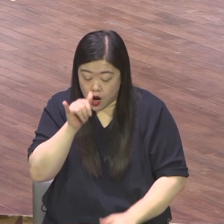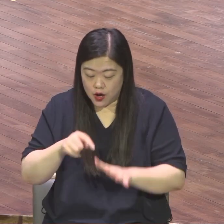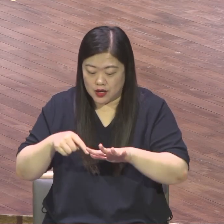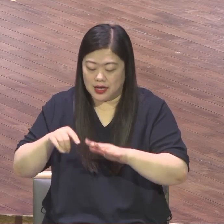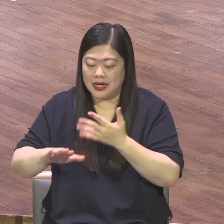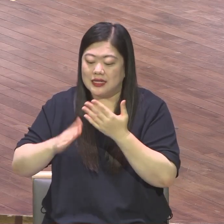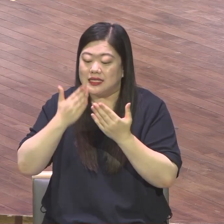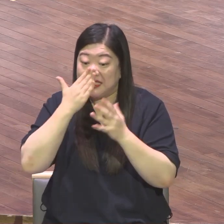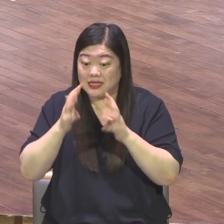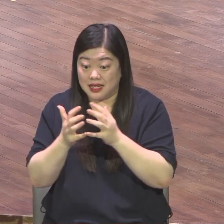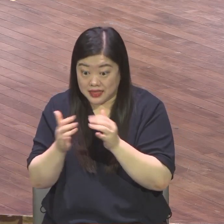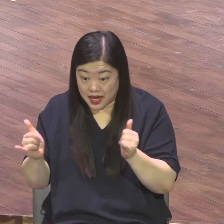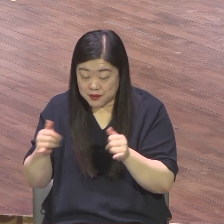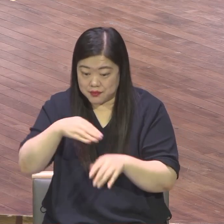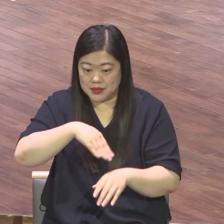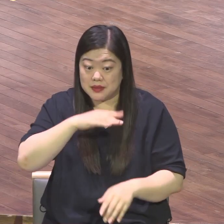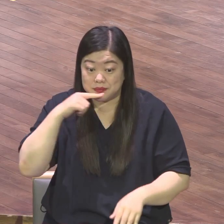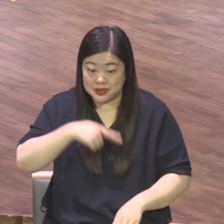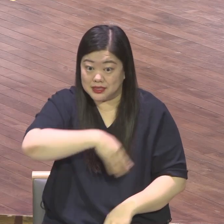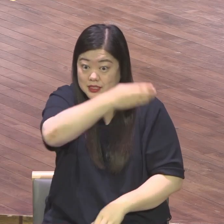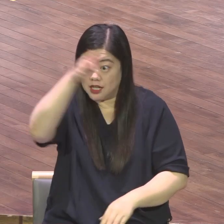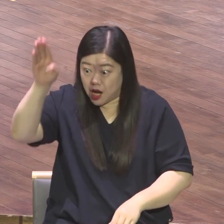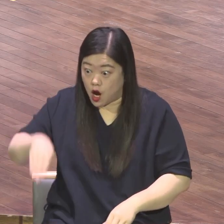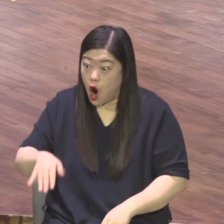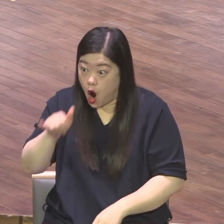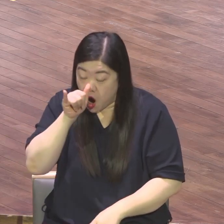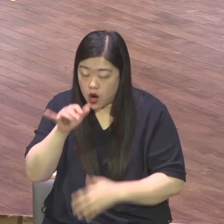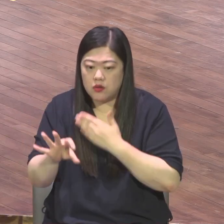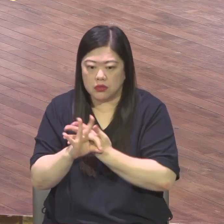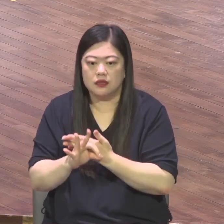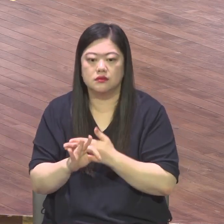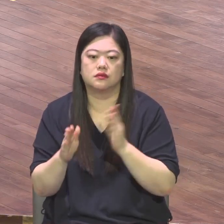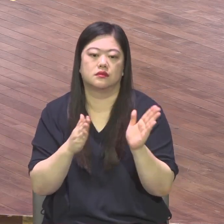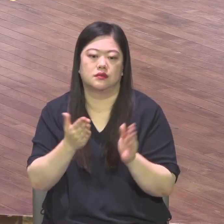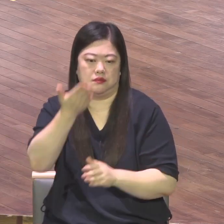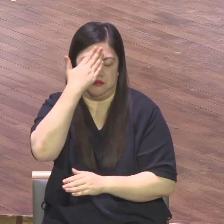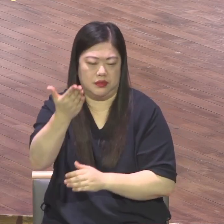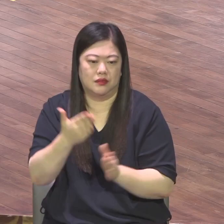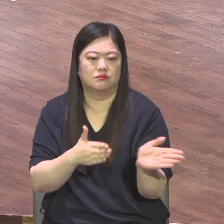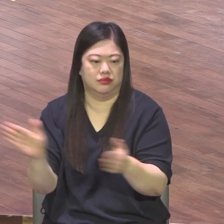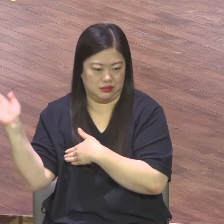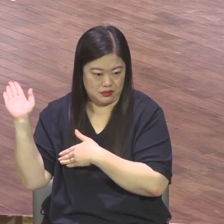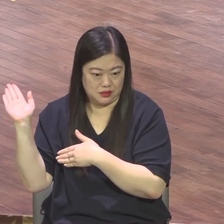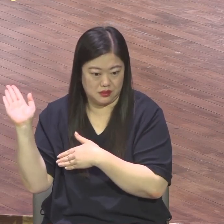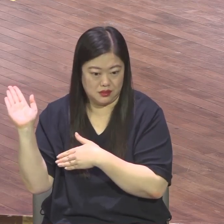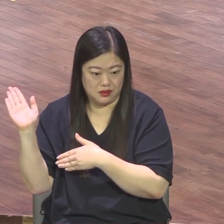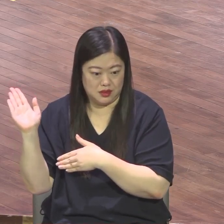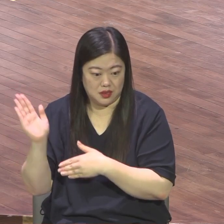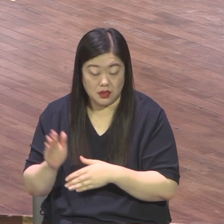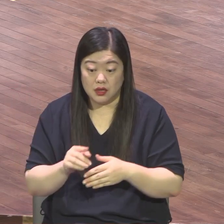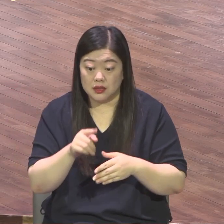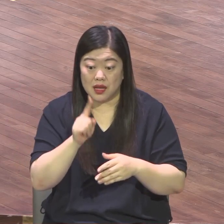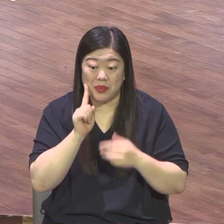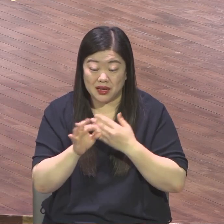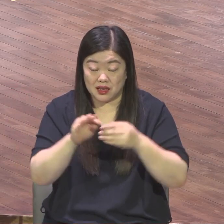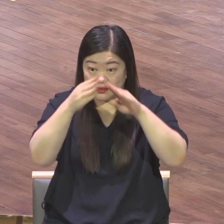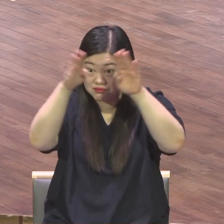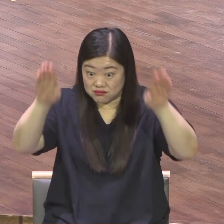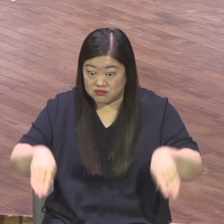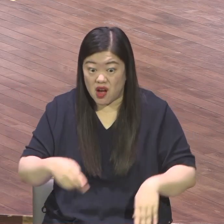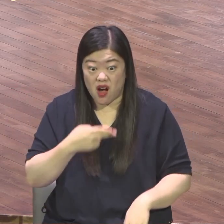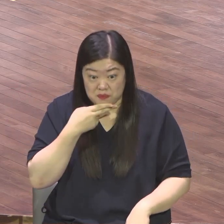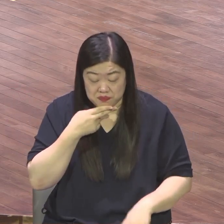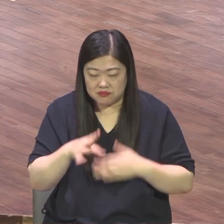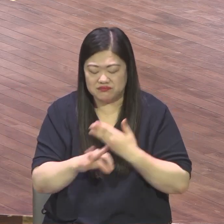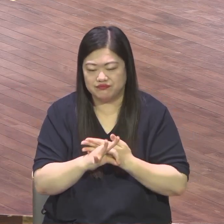백성들 집에는 그 재앙이 같은 애굽에 사는데 이스라엘 백성들이 있는 그 어린 문설주에 어린